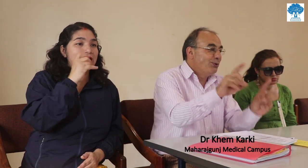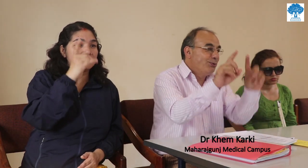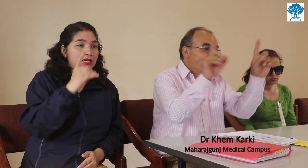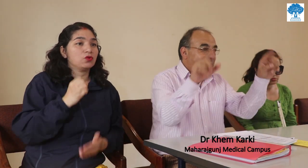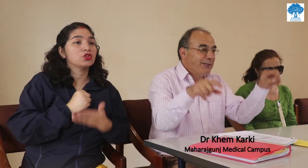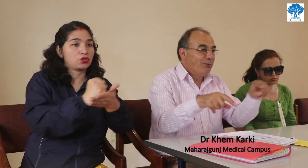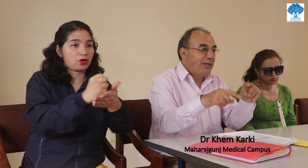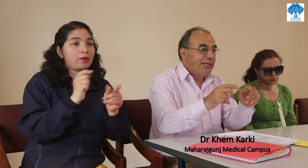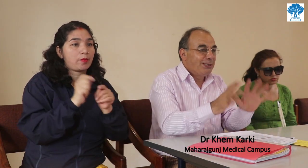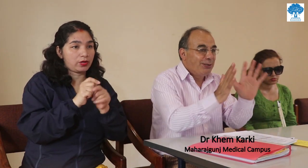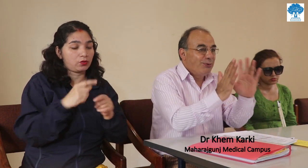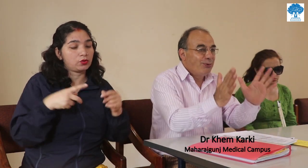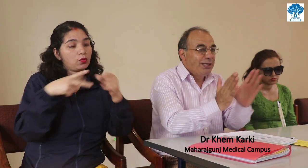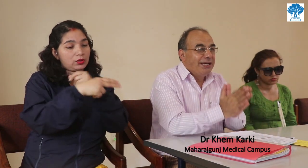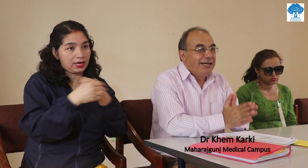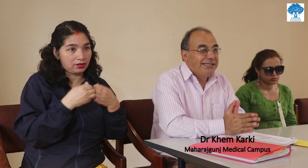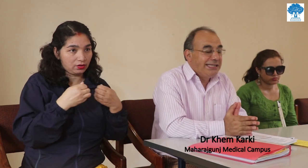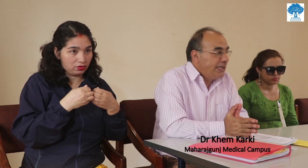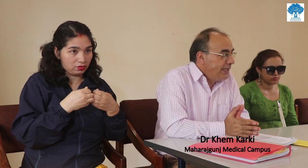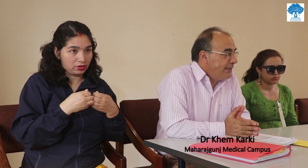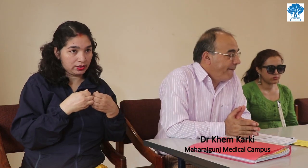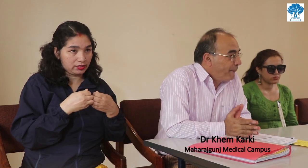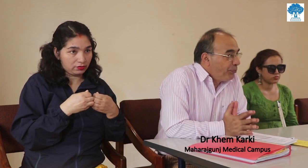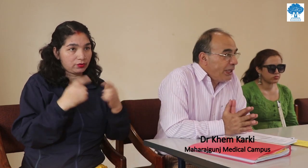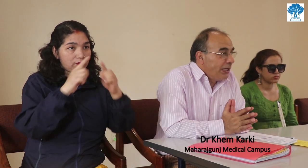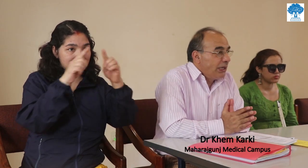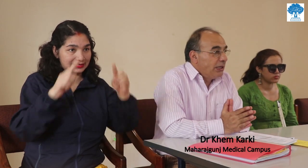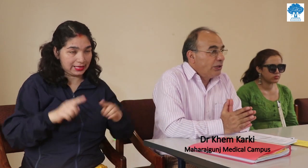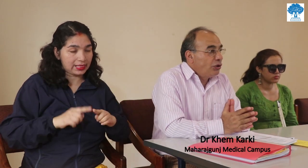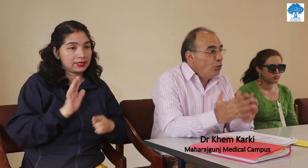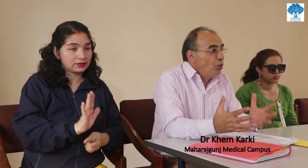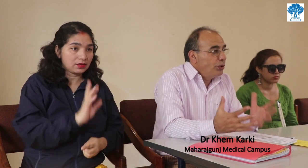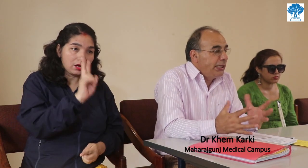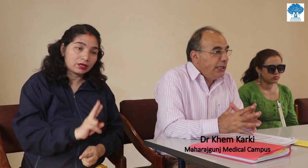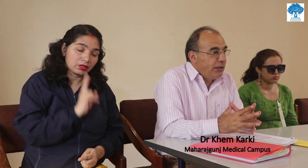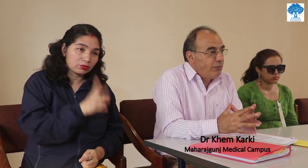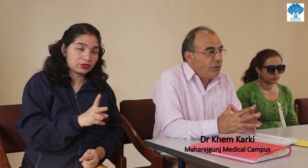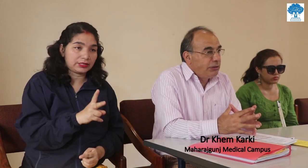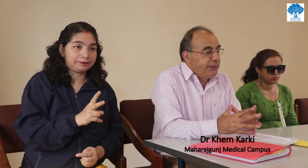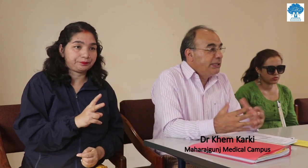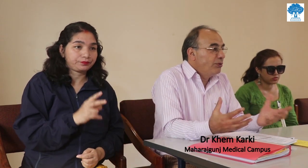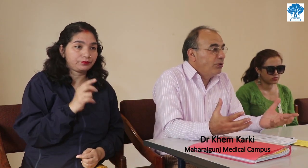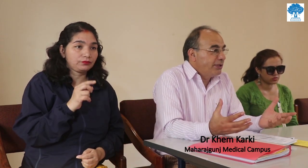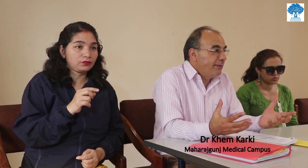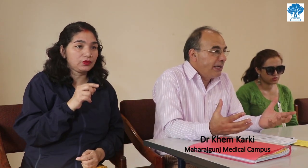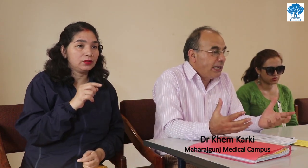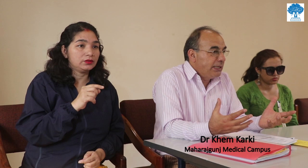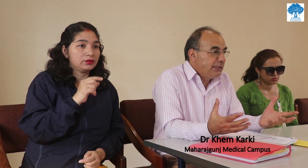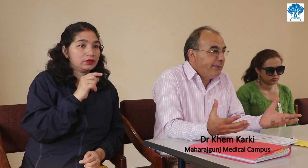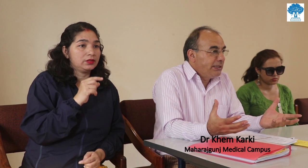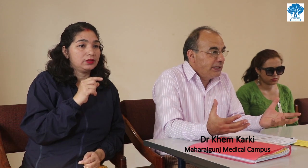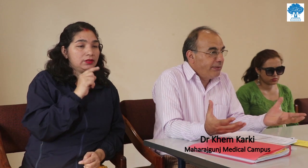त्यहाँनिर त्यो उद्घाटन गरेको शिलालेखै छ. र त्यो चाहिँ अब 70